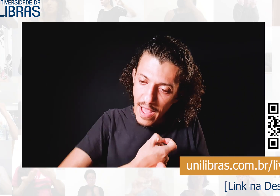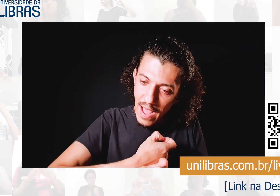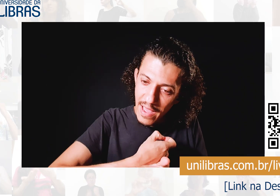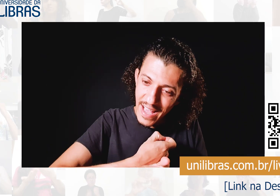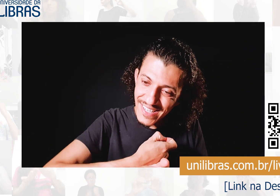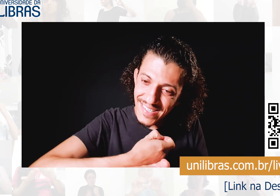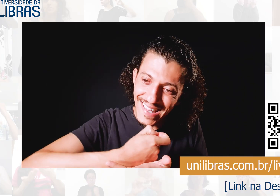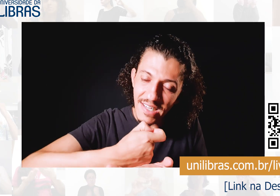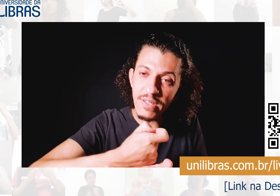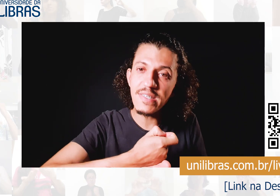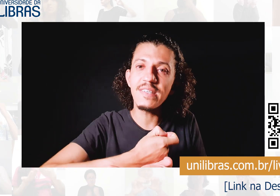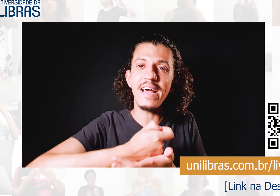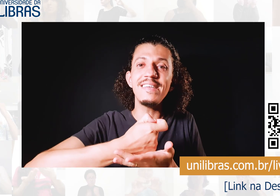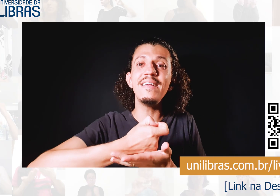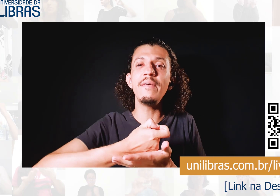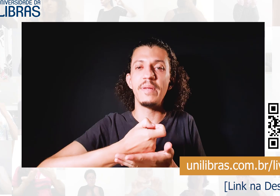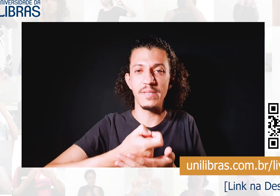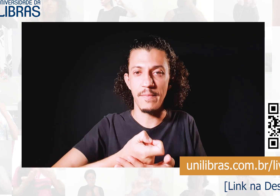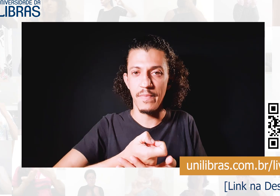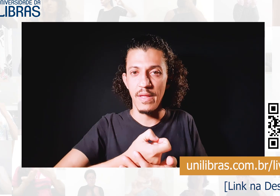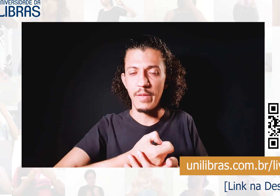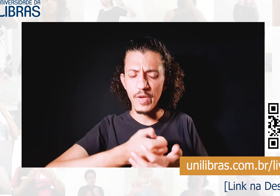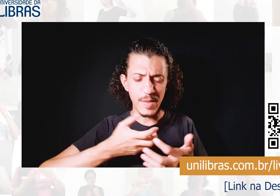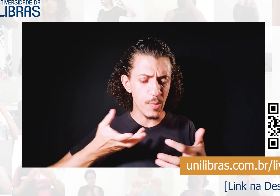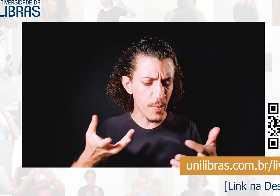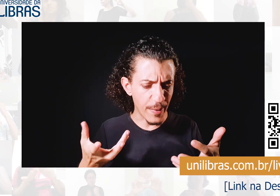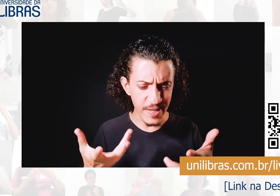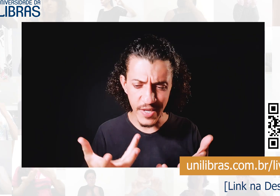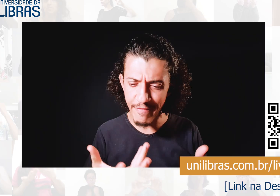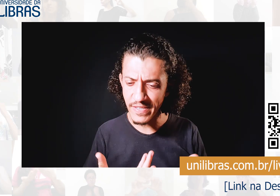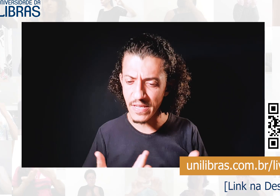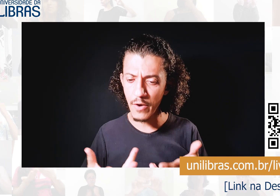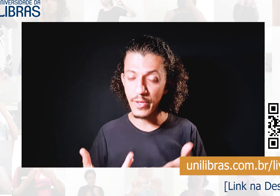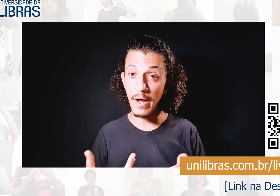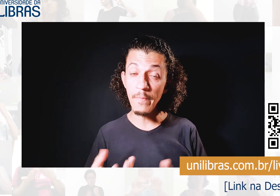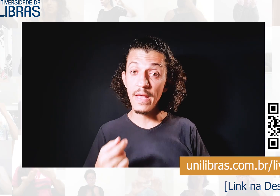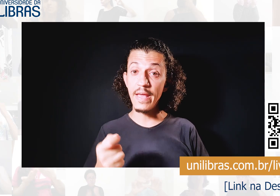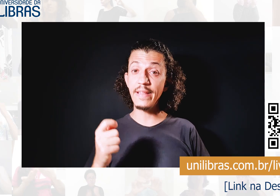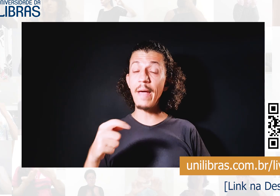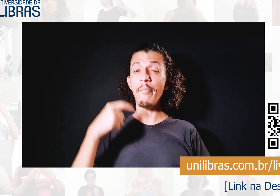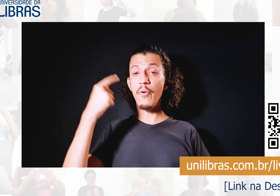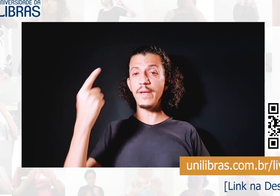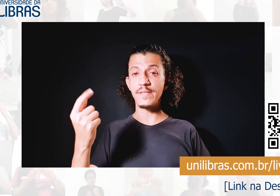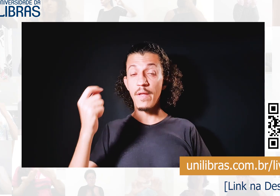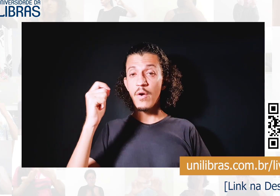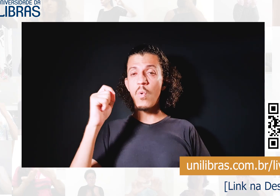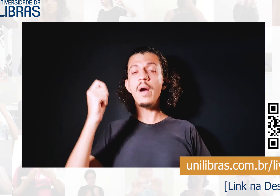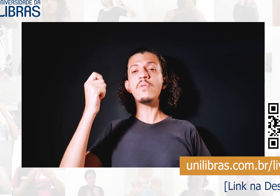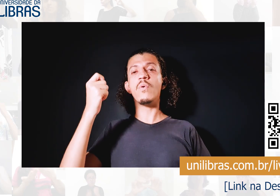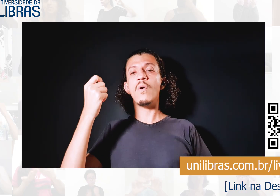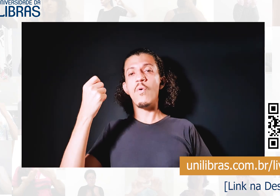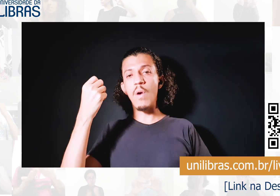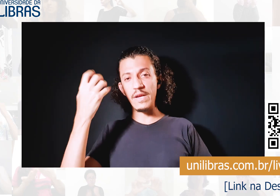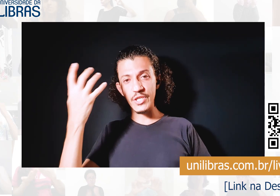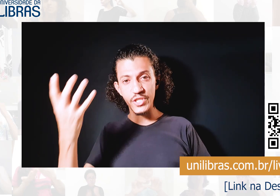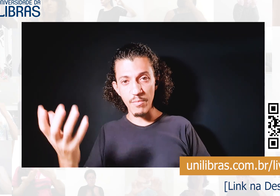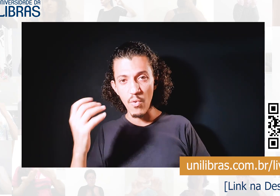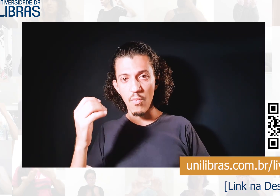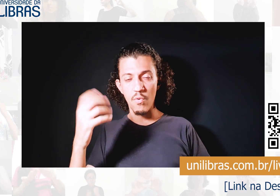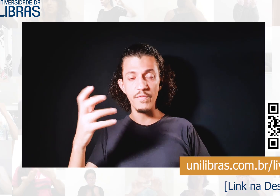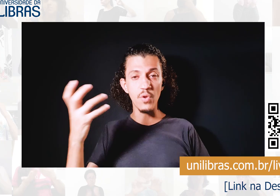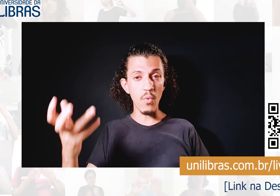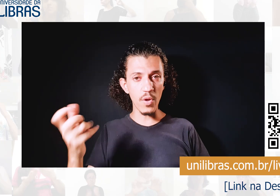foi registrando esses sinais em Libras. Depois passou por um processo de revisão e tal. E aí depois, quando a